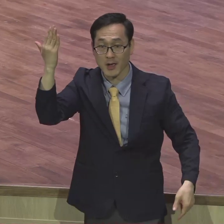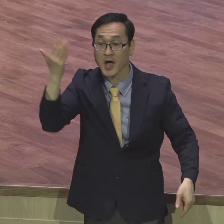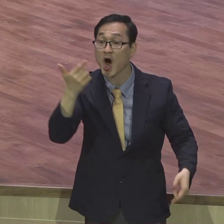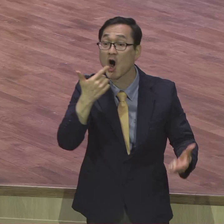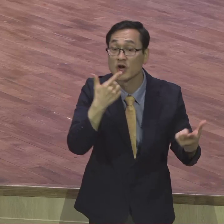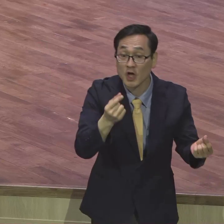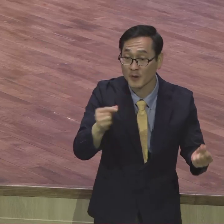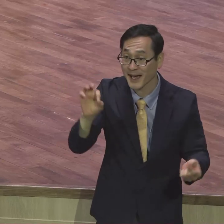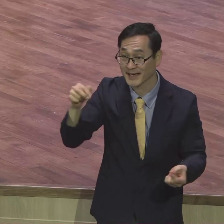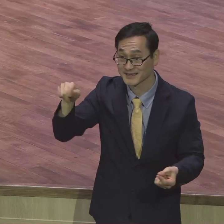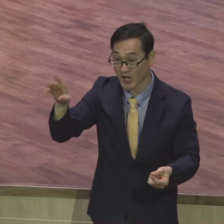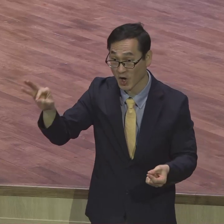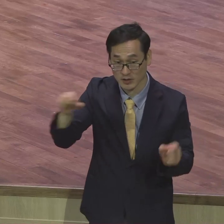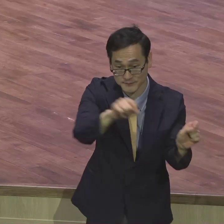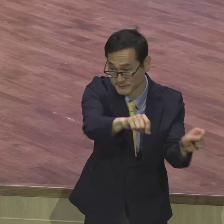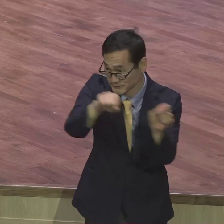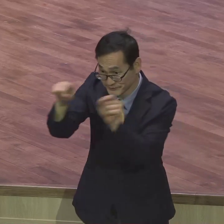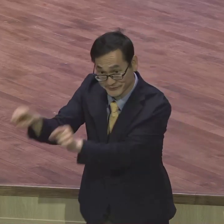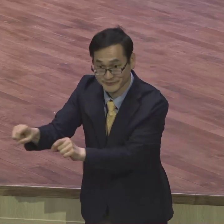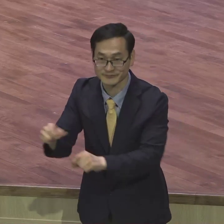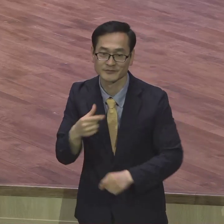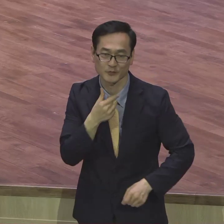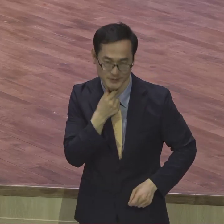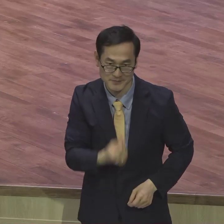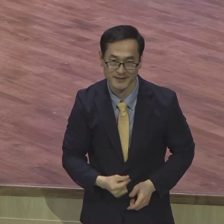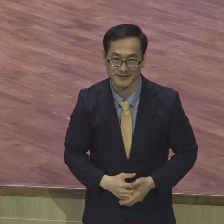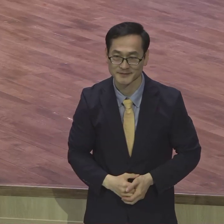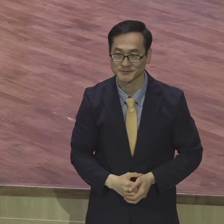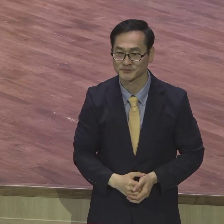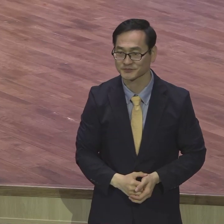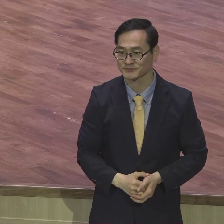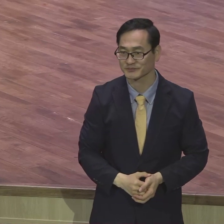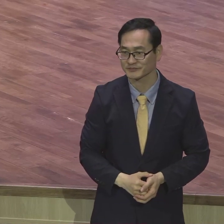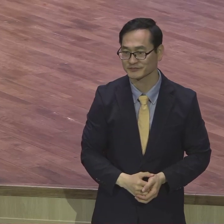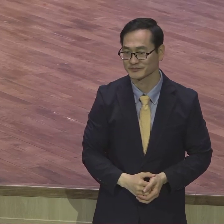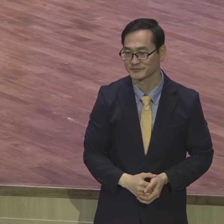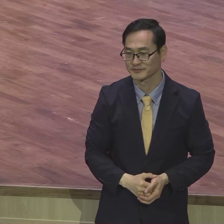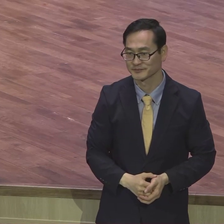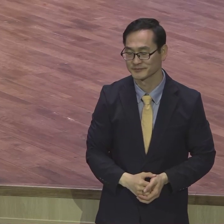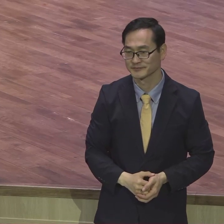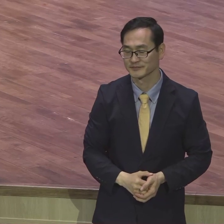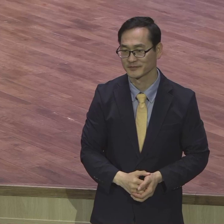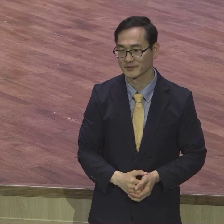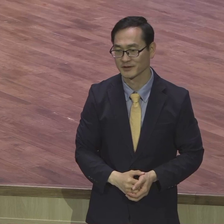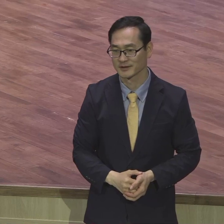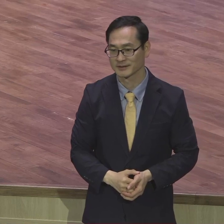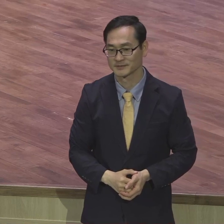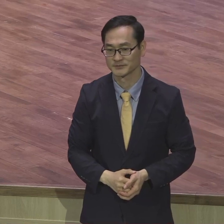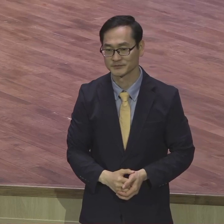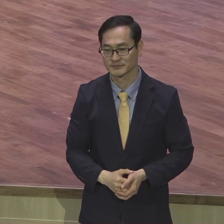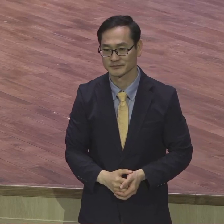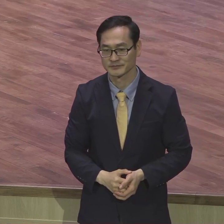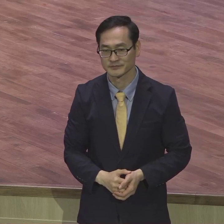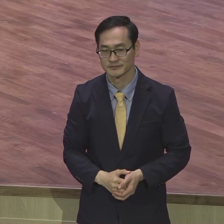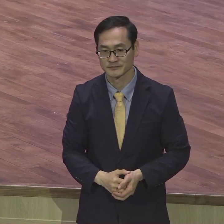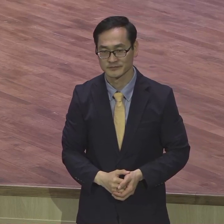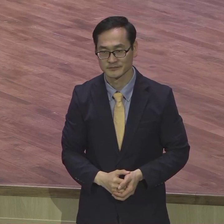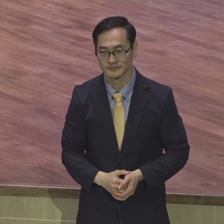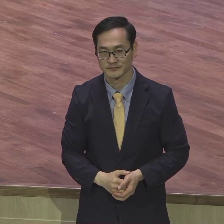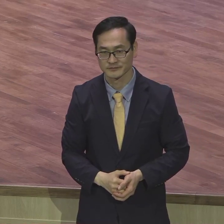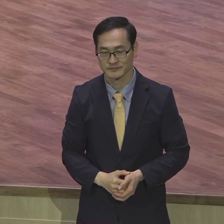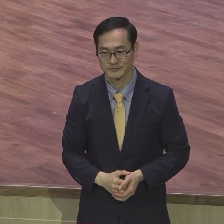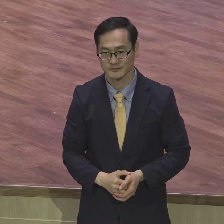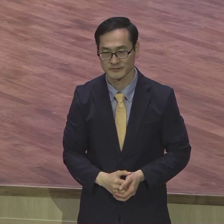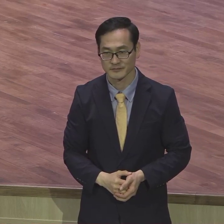우리가 기도해야 될 줄로 믿습니다. 그리고 모두 다 여러분들이 하나님 앞에서 정말 이 참